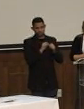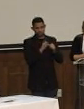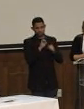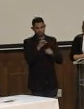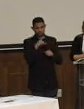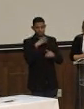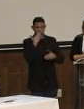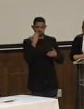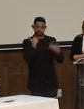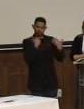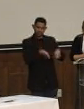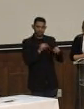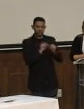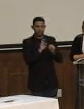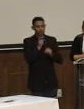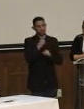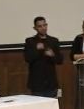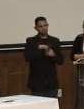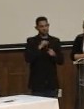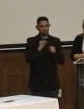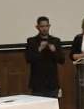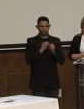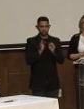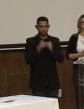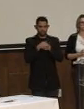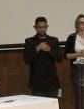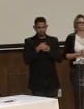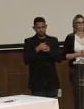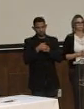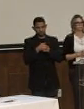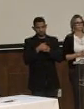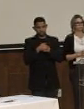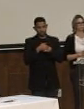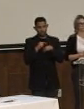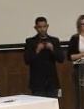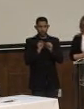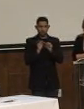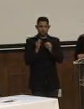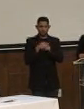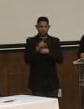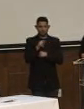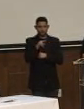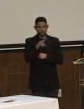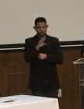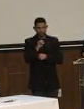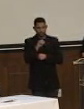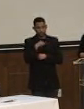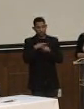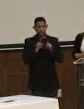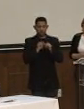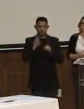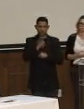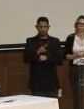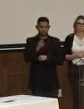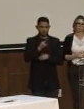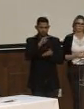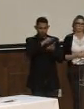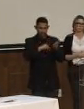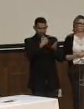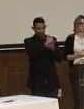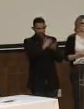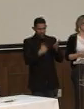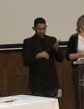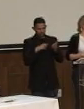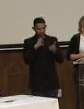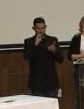devidas providências, senão ele está prevaricando. Ou, se não prevaricou, ele está utilizando esses documentos